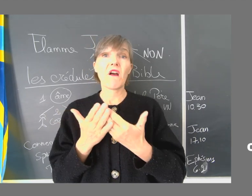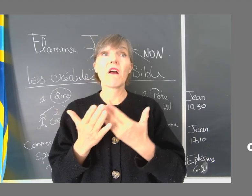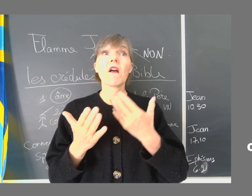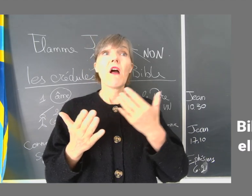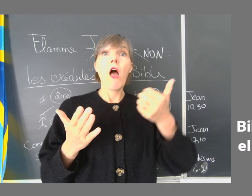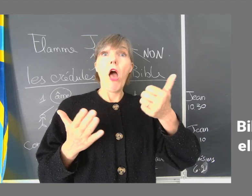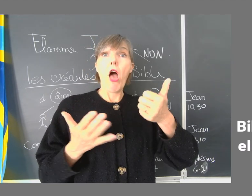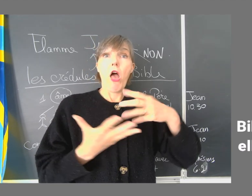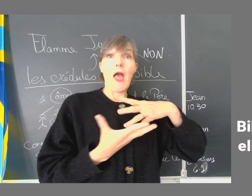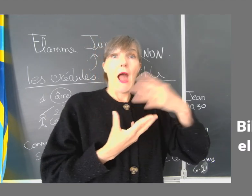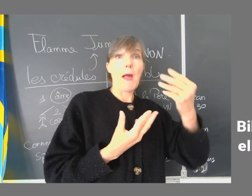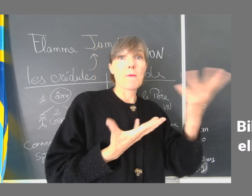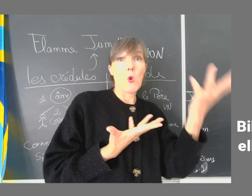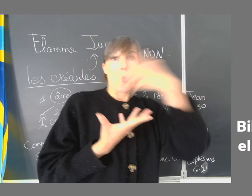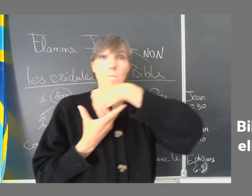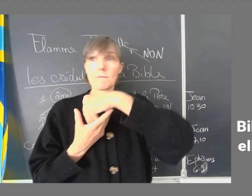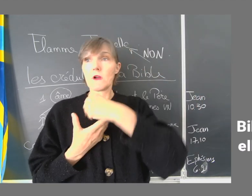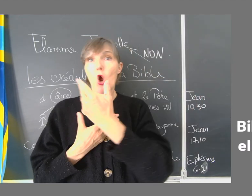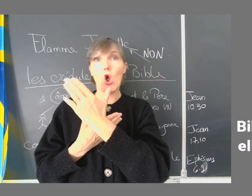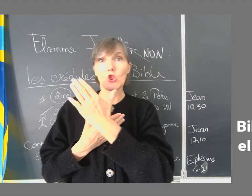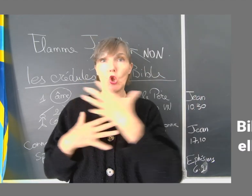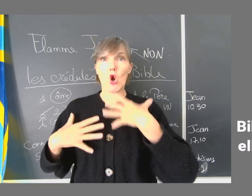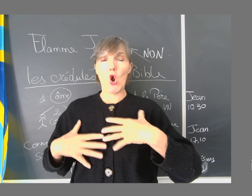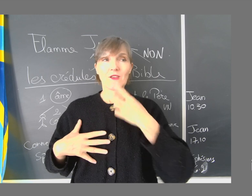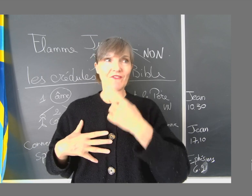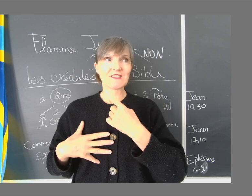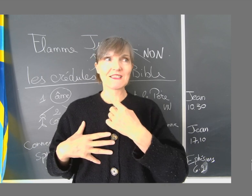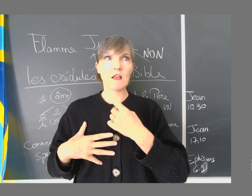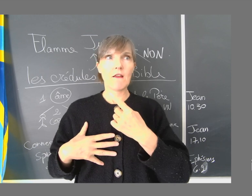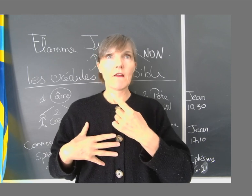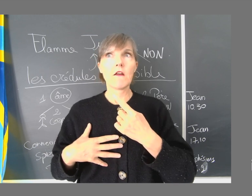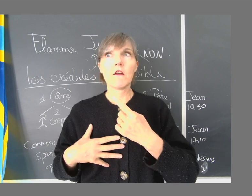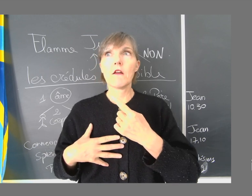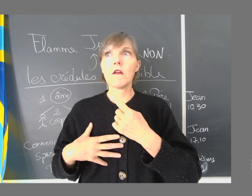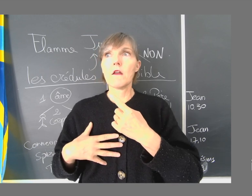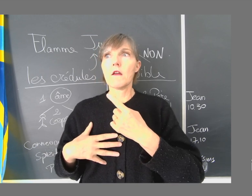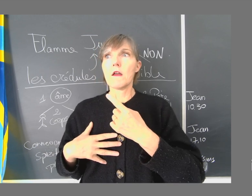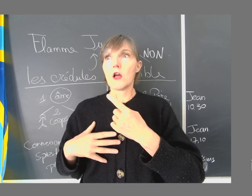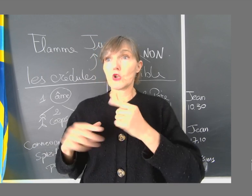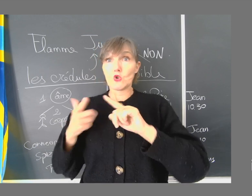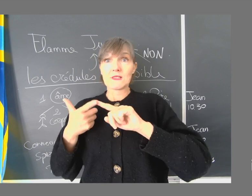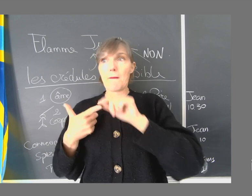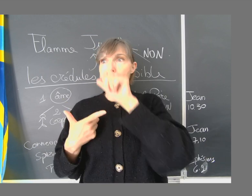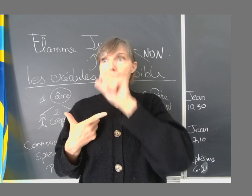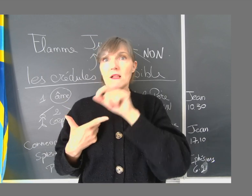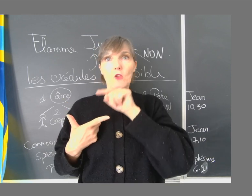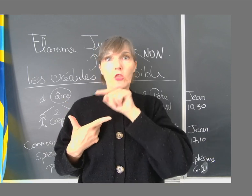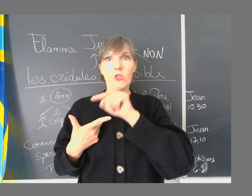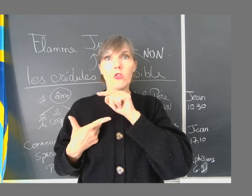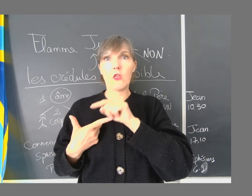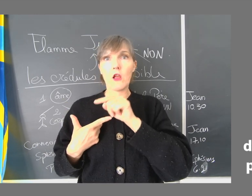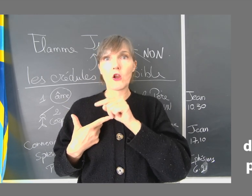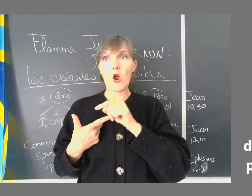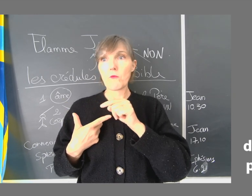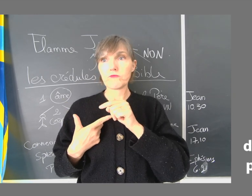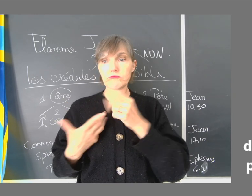la bible de quoi parle-t-elle à ce sujet c'est que lorsque une âme investit un corps donc une deux